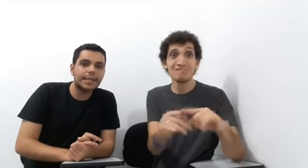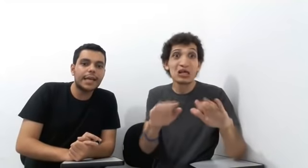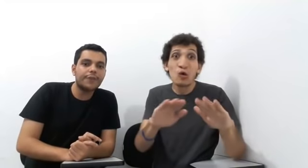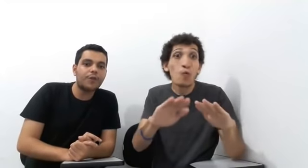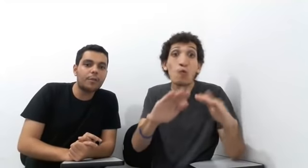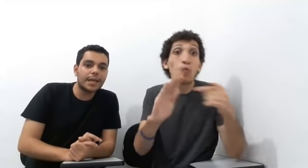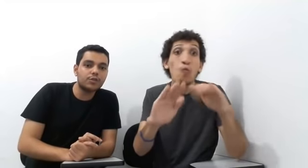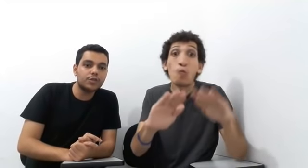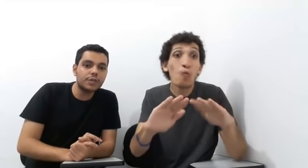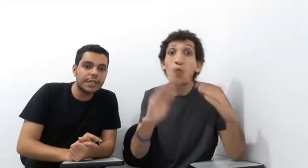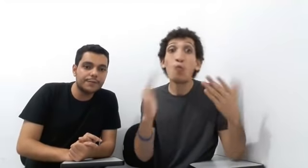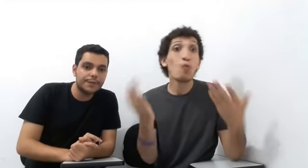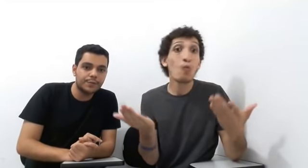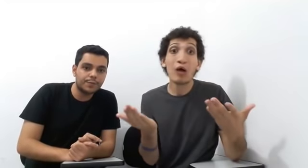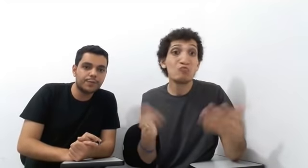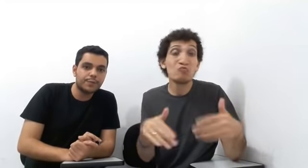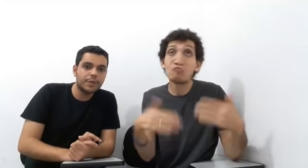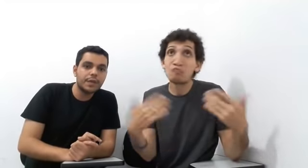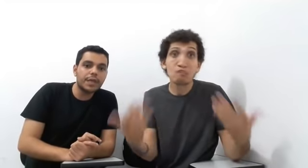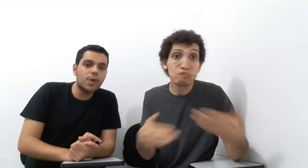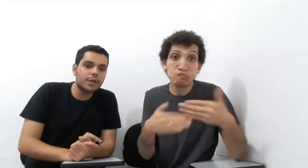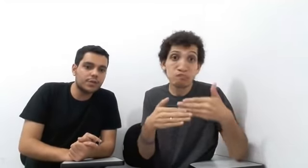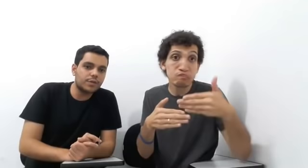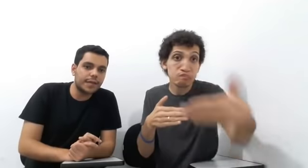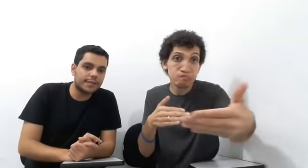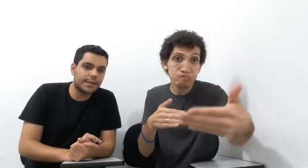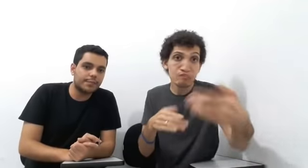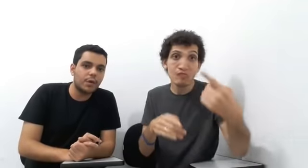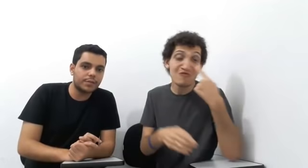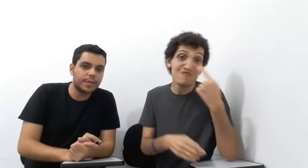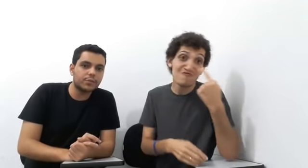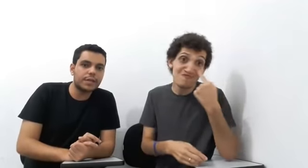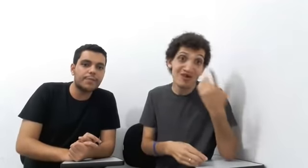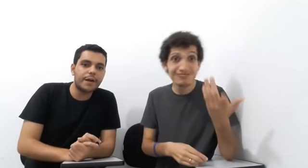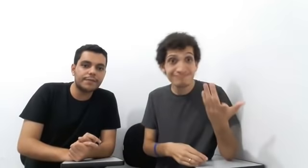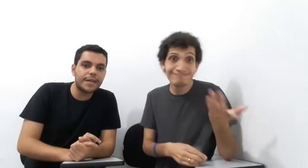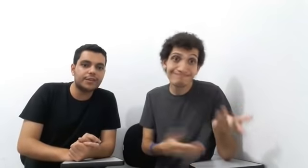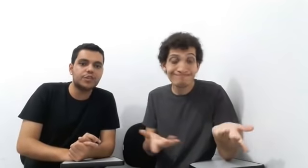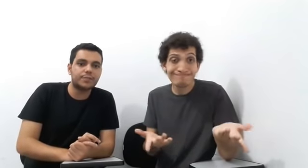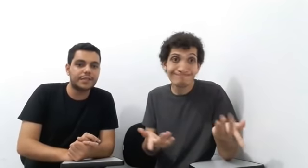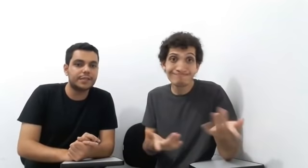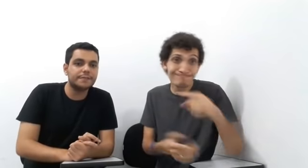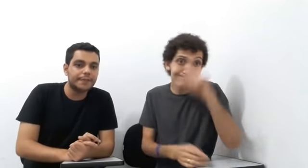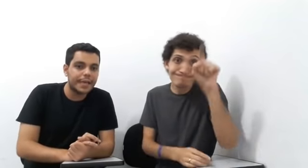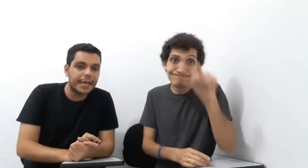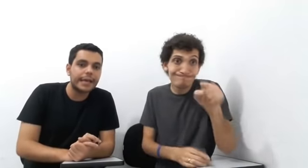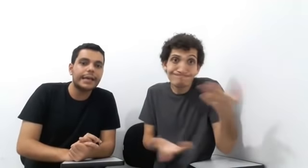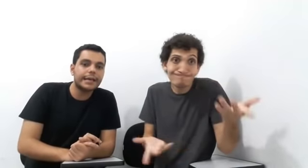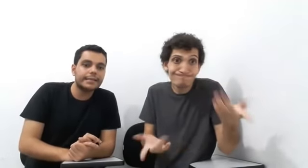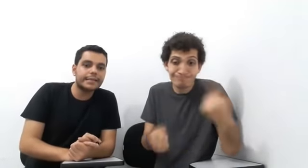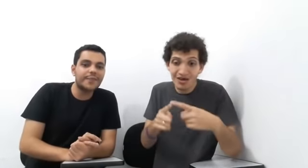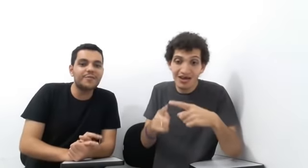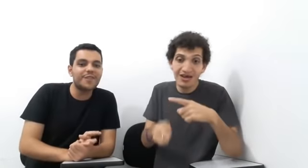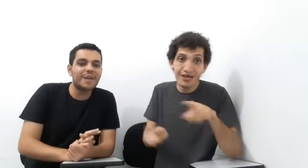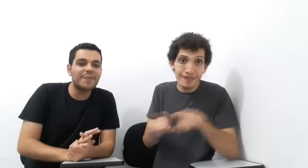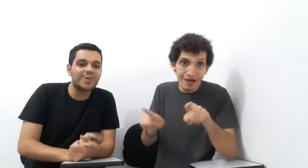em formato de um livro. E quanto que isso vai ser? Bom, daqui a um tempo para frente, a gente precisa ver esse tempo e fica a pergunta